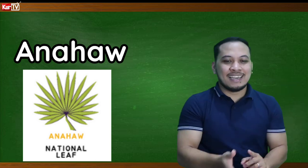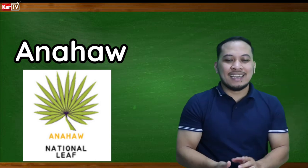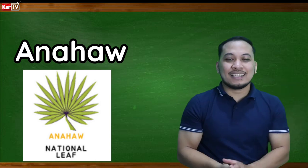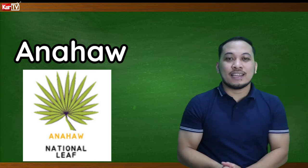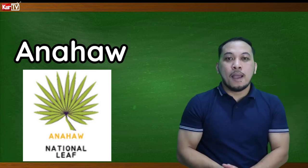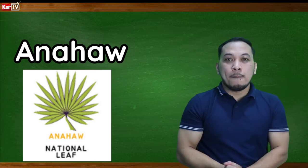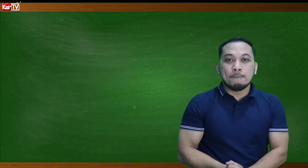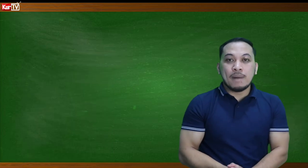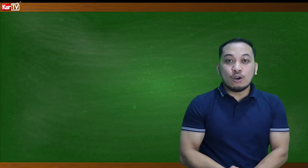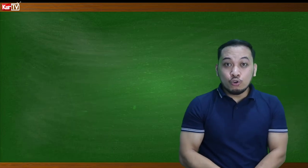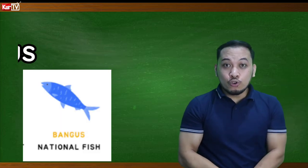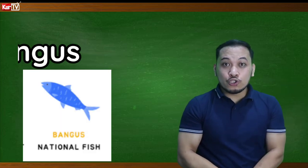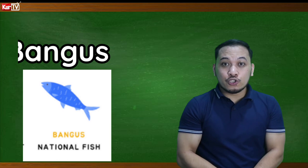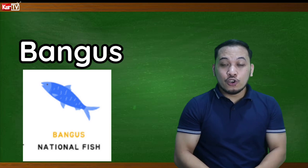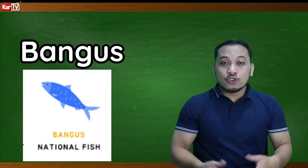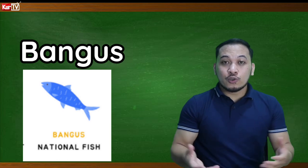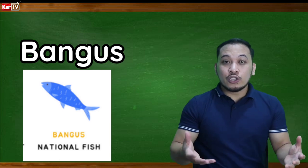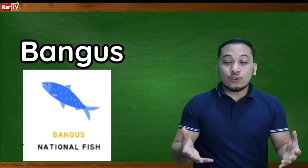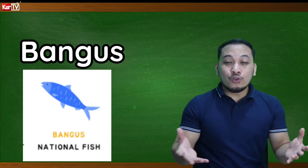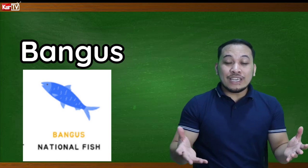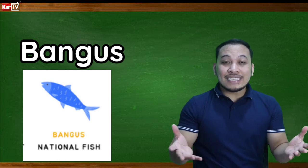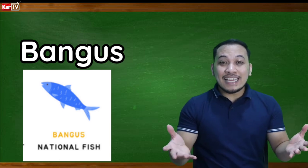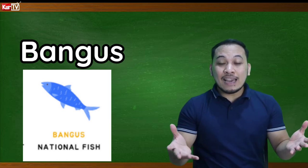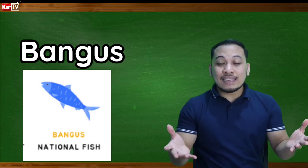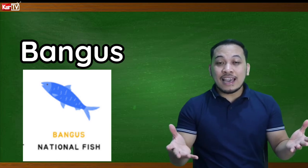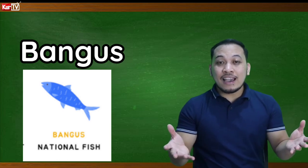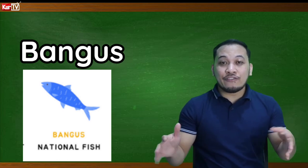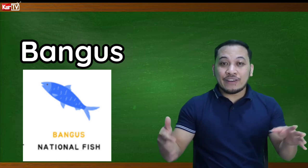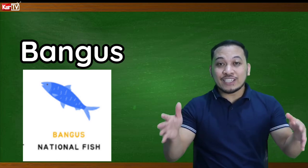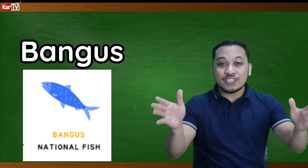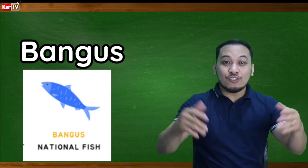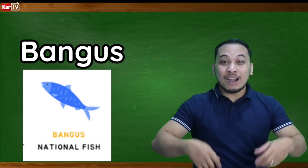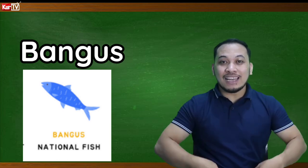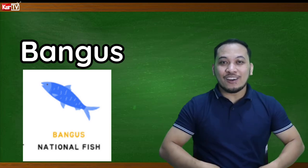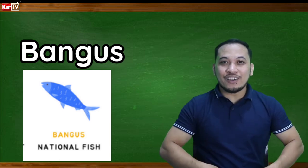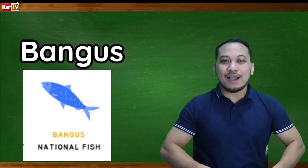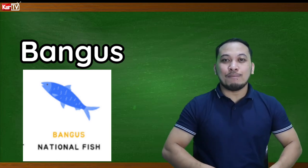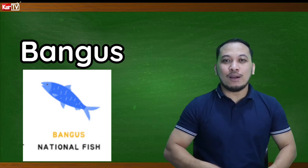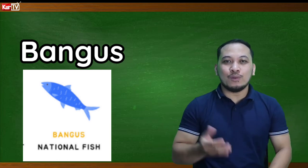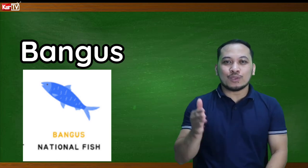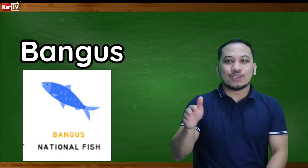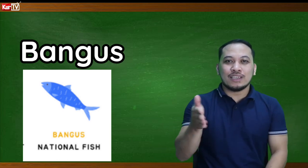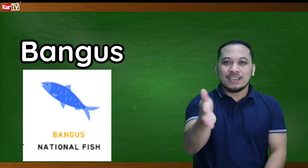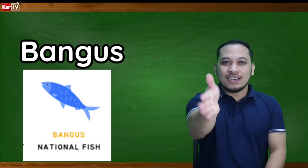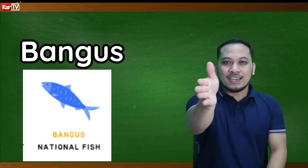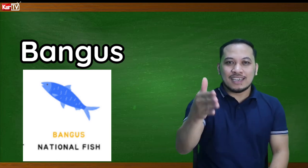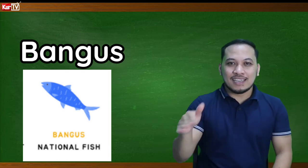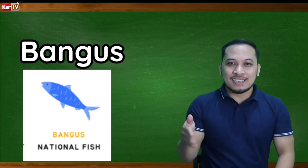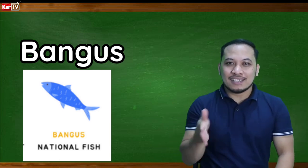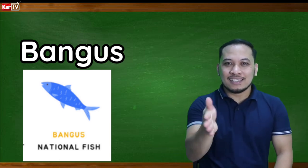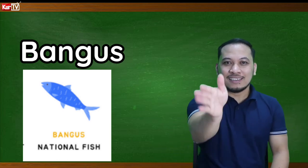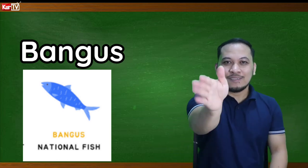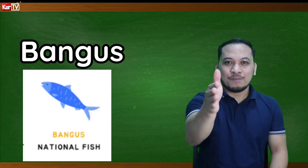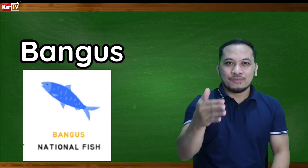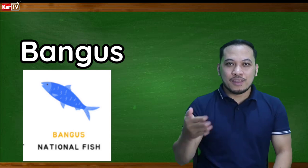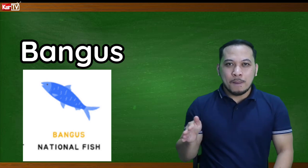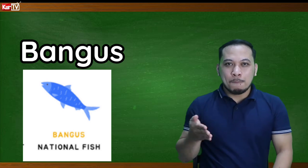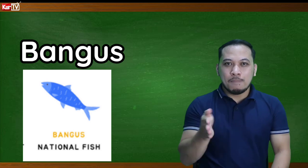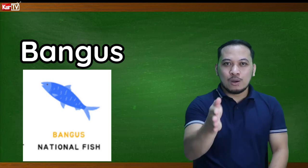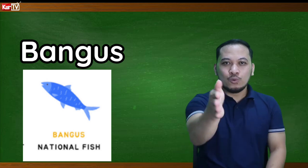Yes! Bangus! So, ito yung isda na fresh na lumalangoy, ha? Bangus. Ayan.